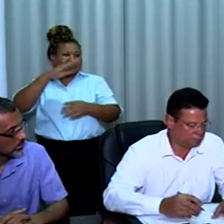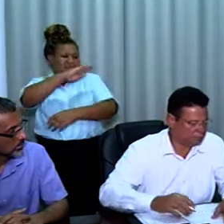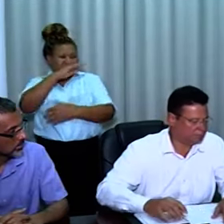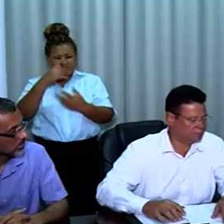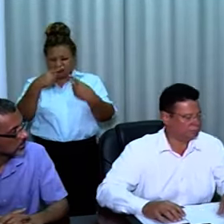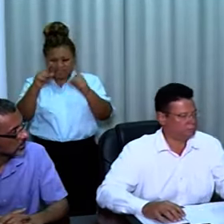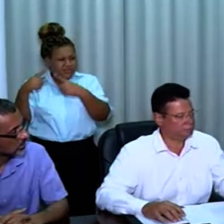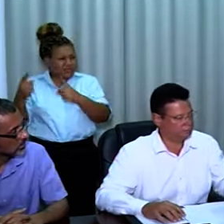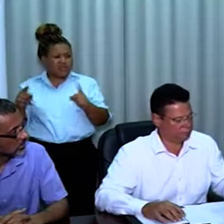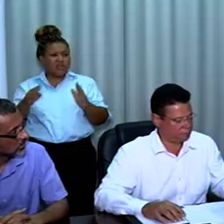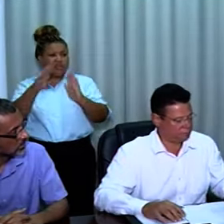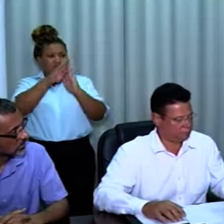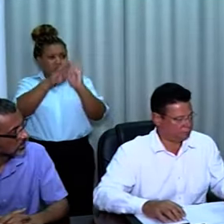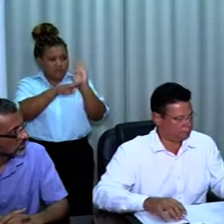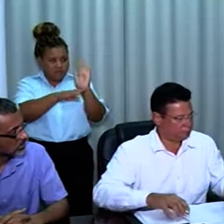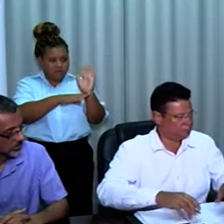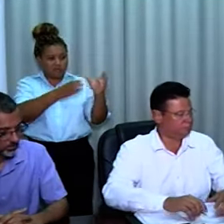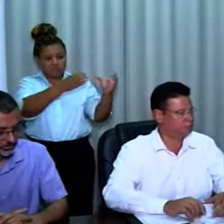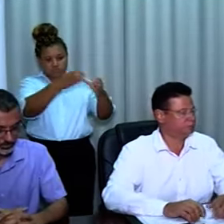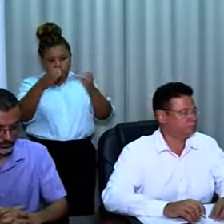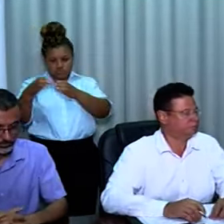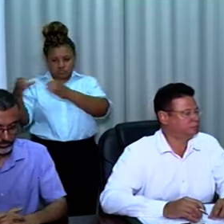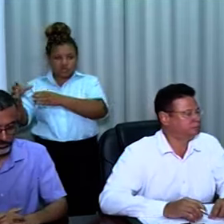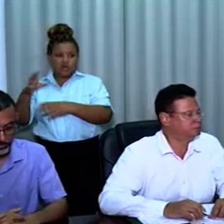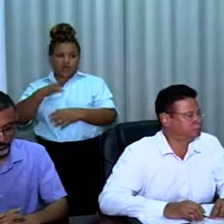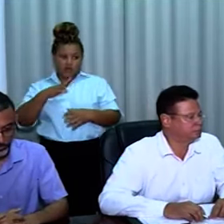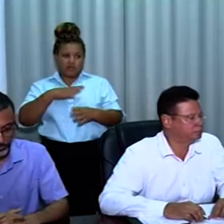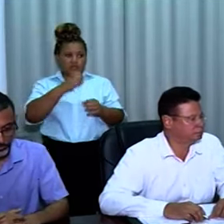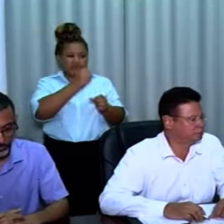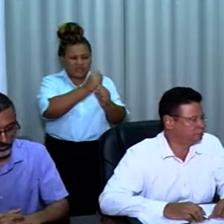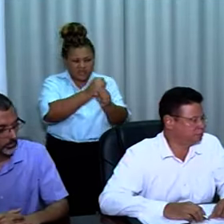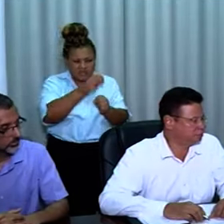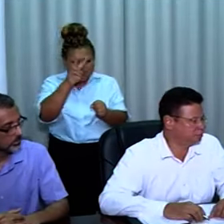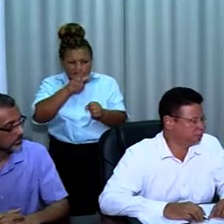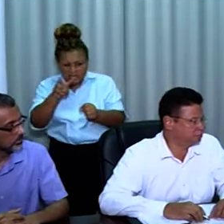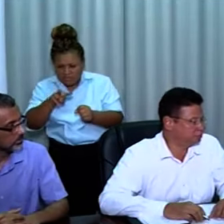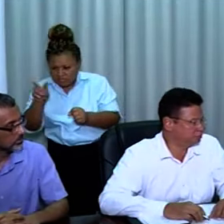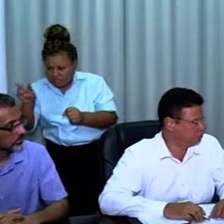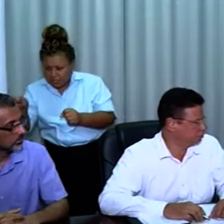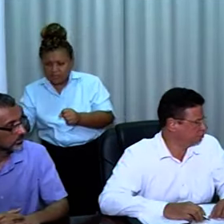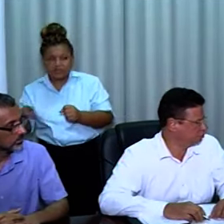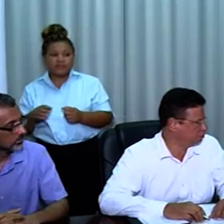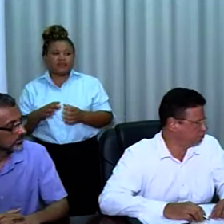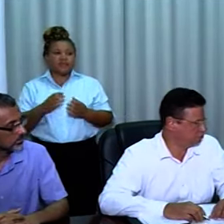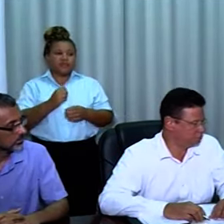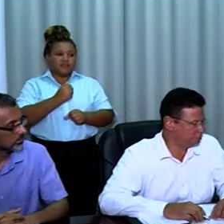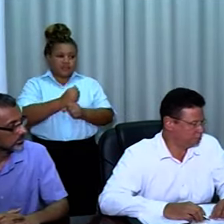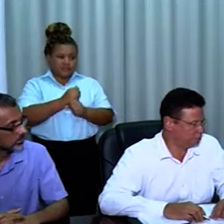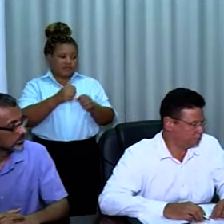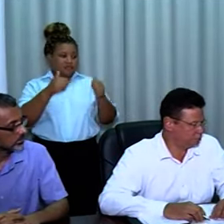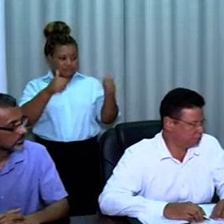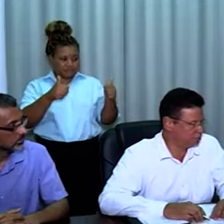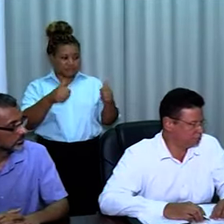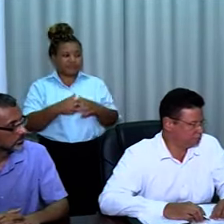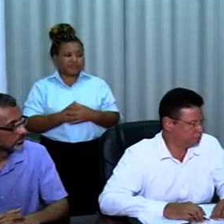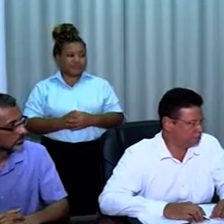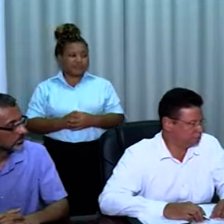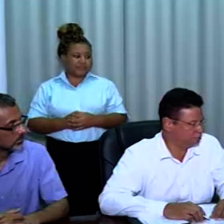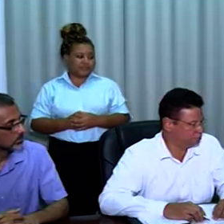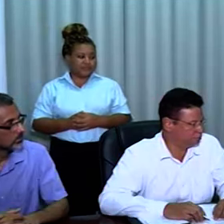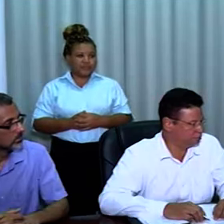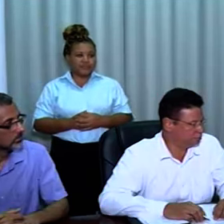en sa continuité et gouvernement continuer fonctionner. Et nous besoin un plan recovery aussi qui manier nous pour faire. Et c'est ça nous l'ouvrage que nous devons faire et dans sa bonne